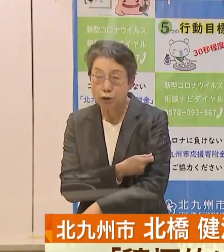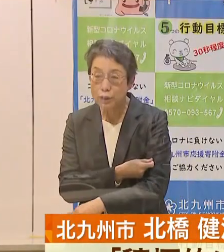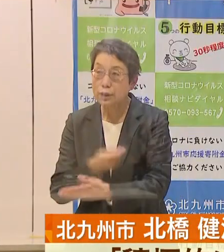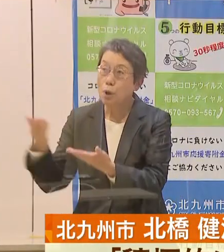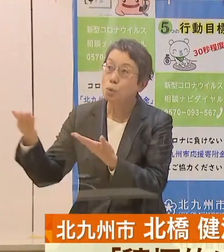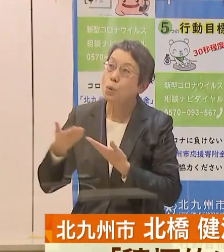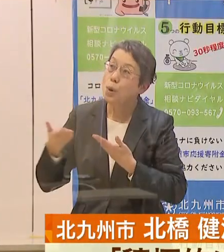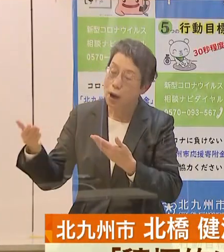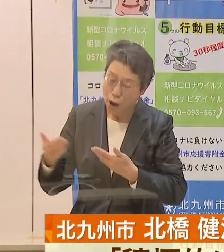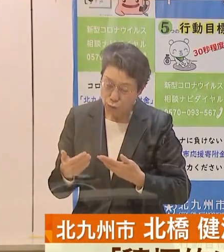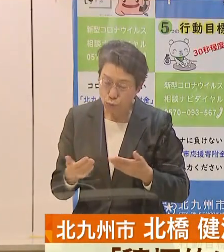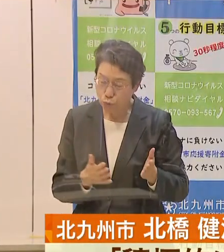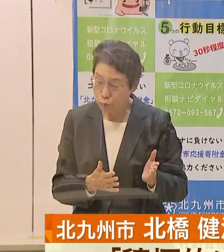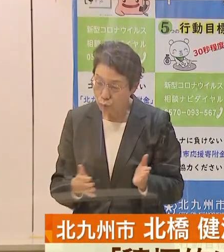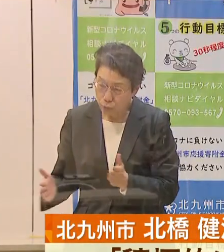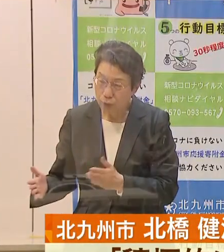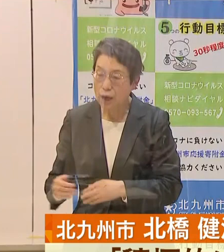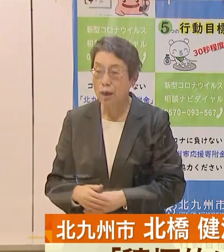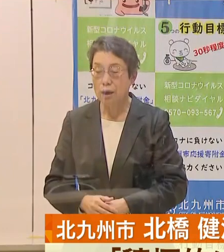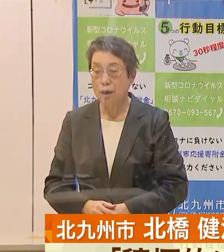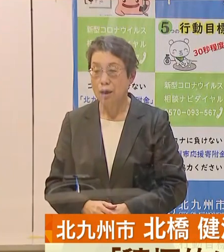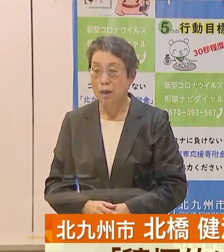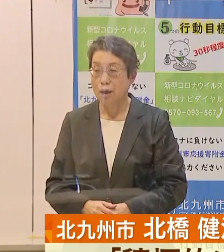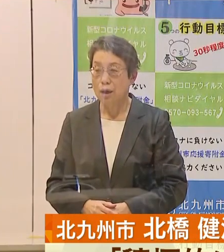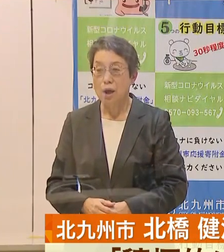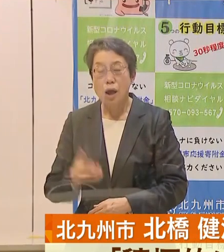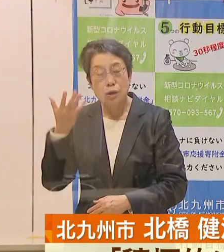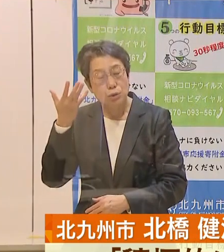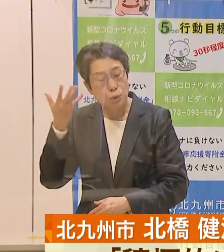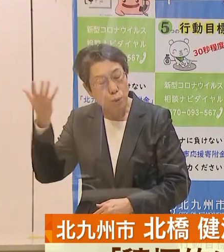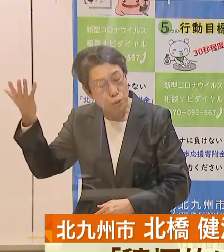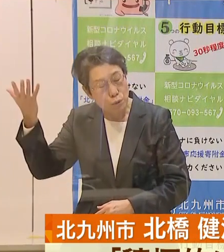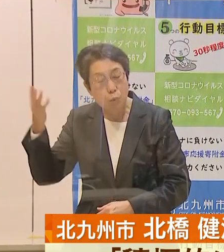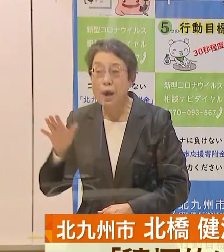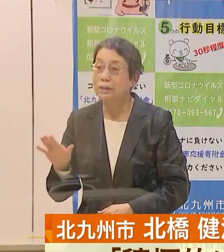極的に活用して感染対策に役立ててほしいと呼びかけています。